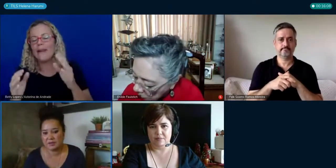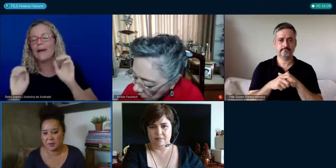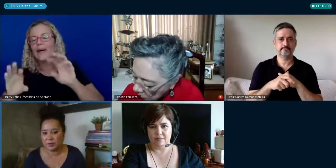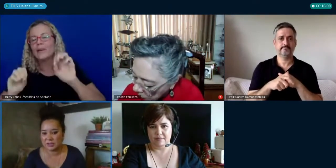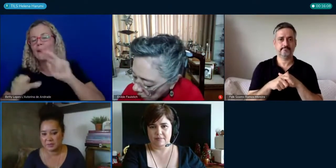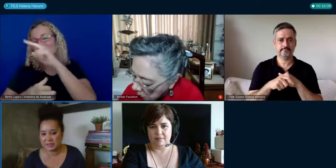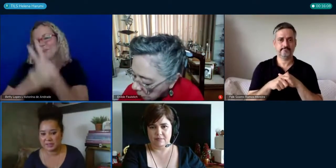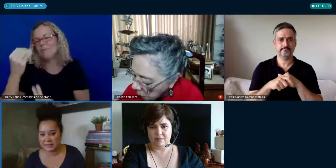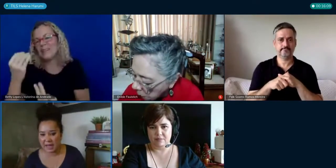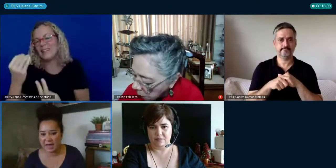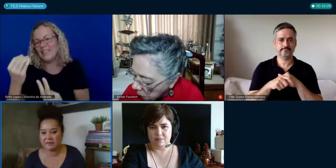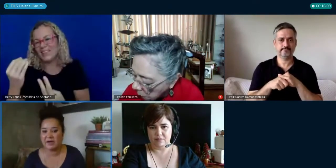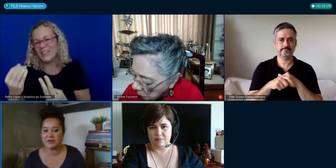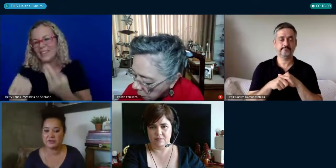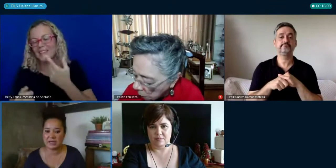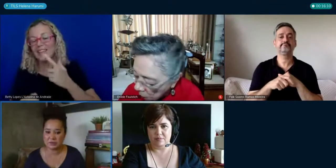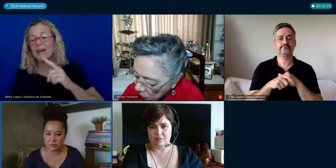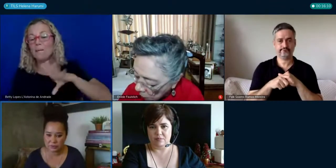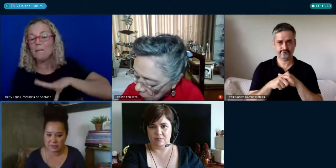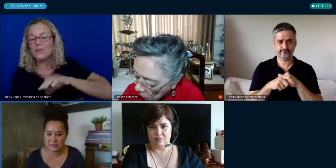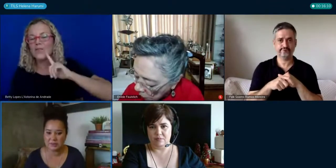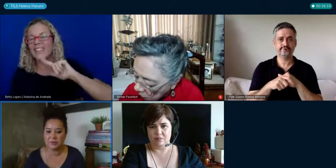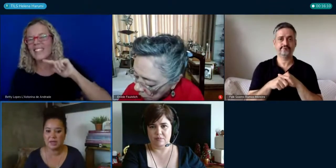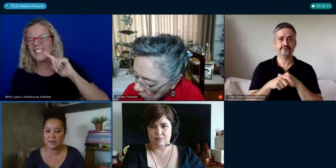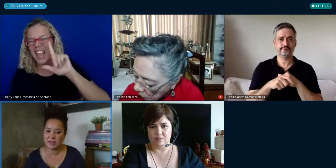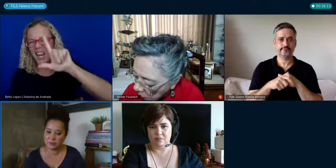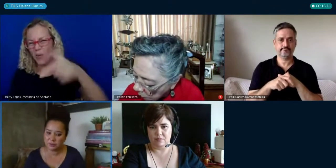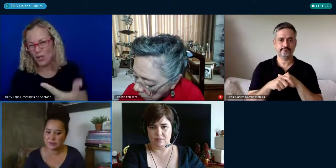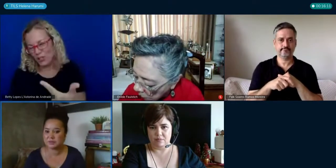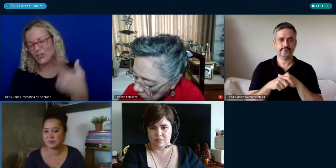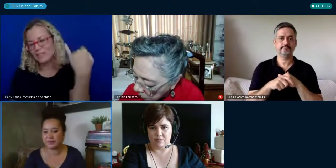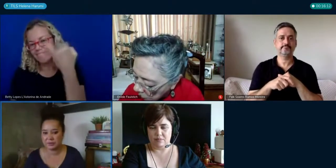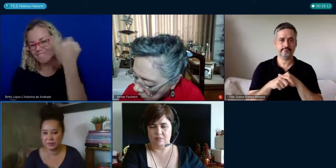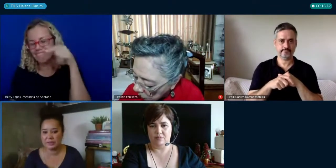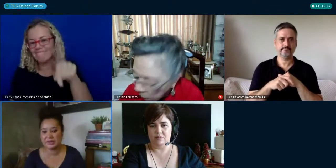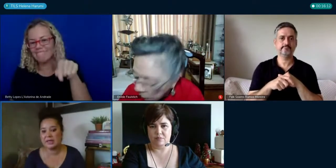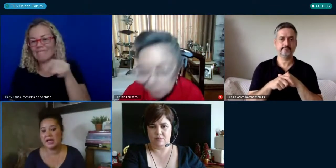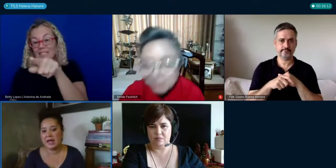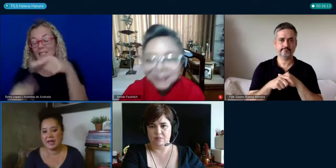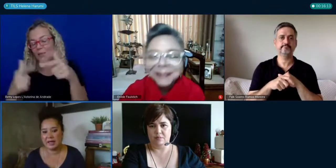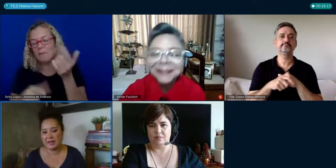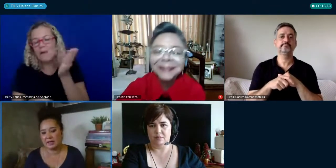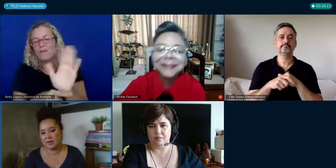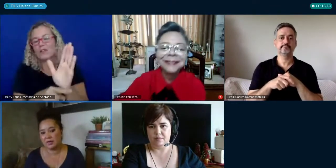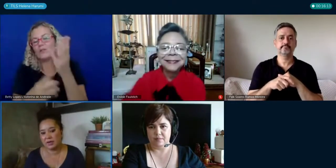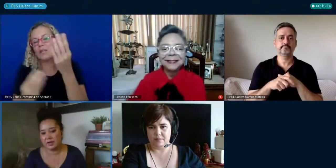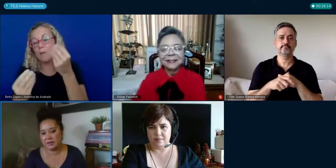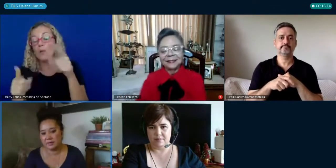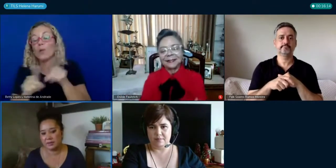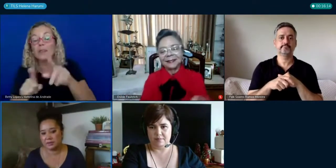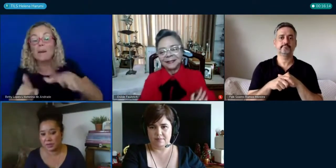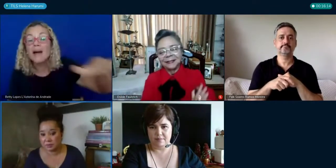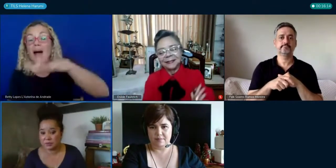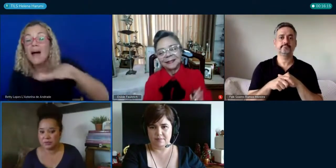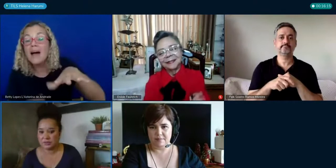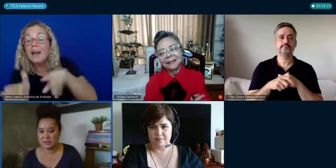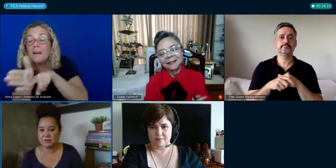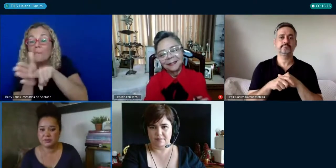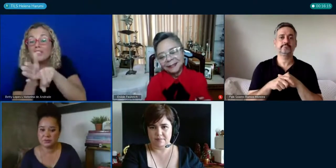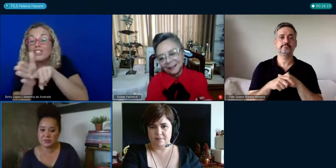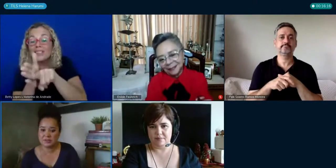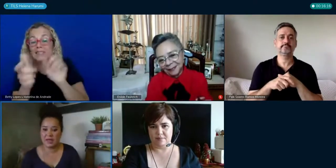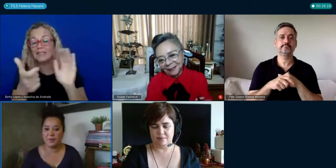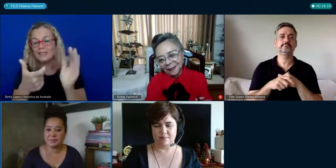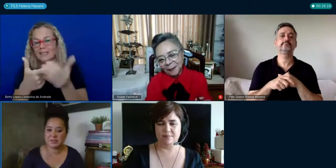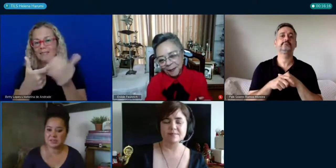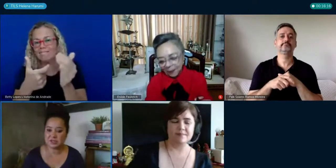desenvolvimento de outras pesquisas na área, vai ajudar surdos que são alunos, professores, e não, surdos e